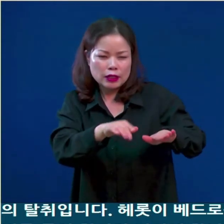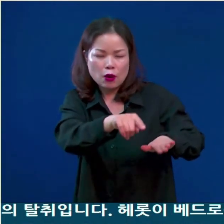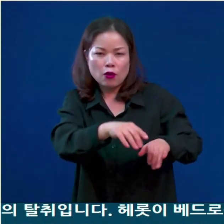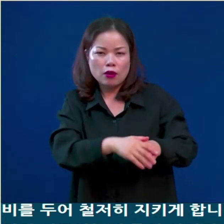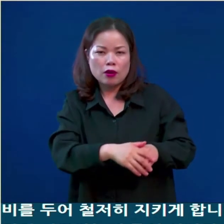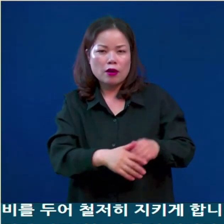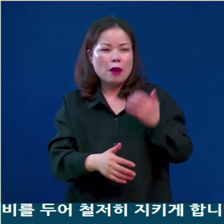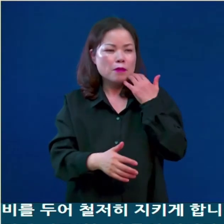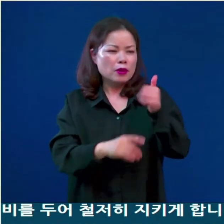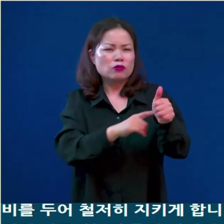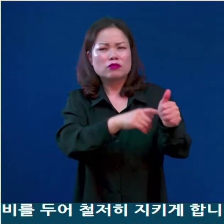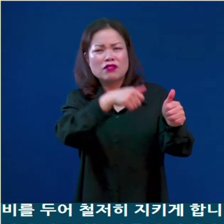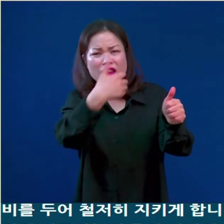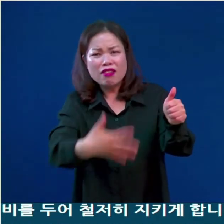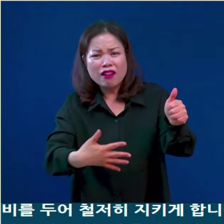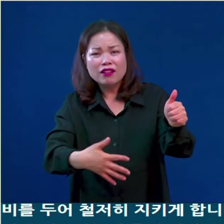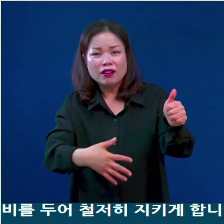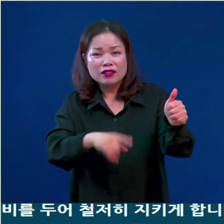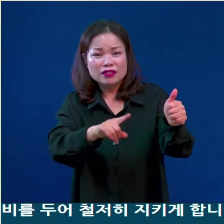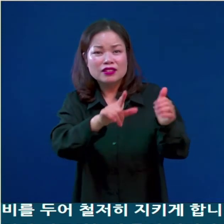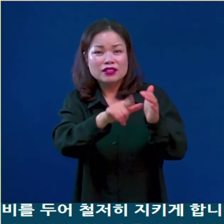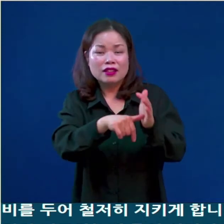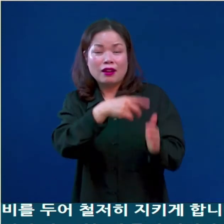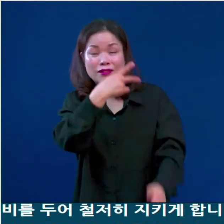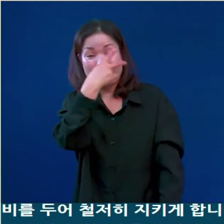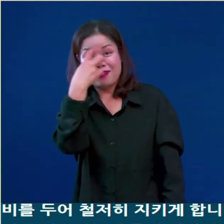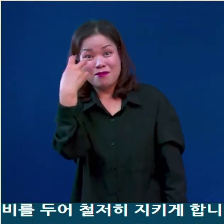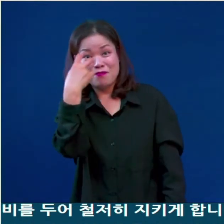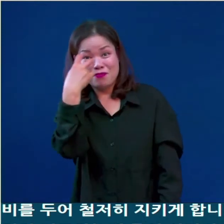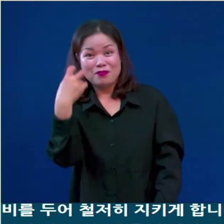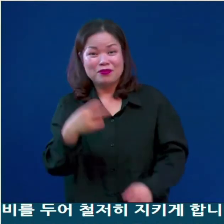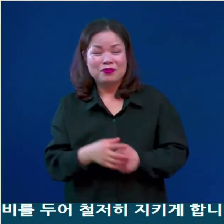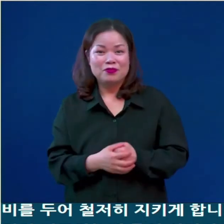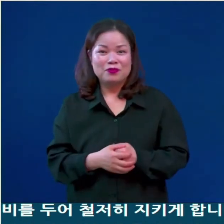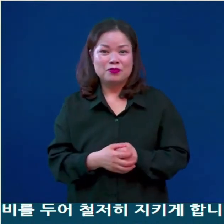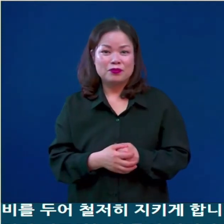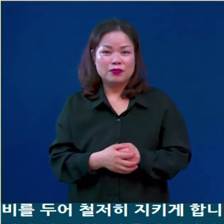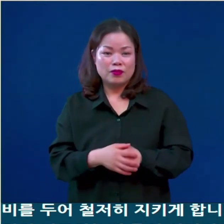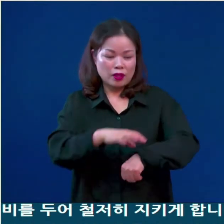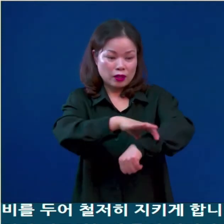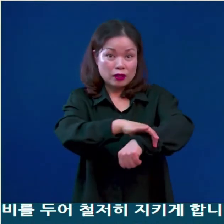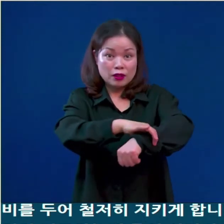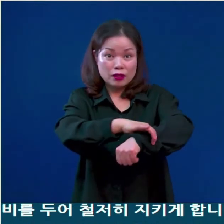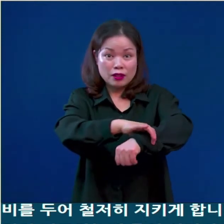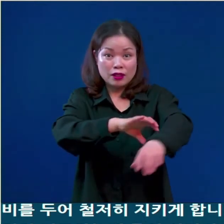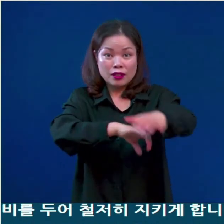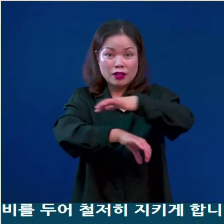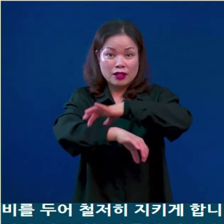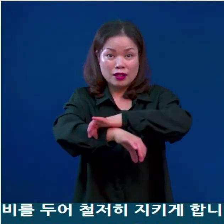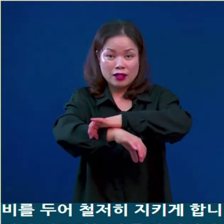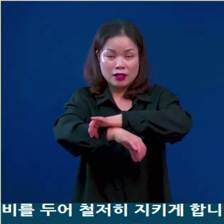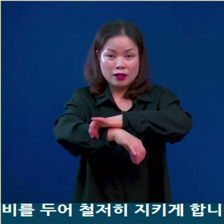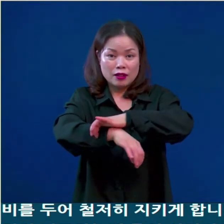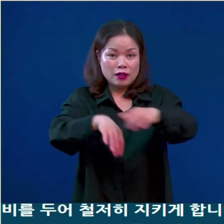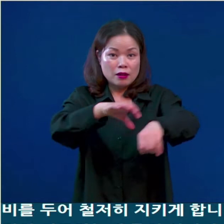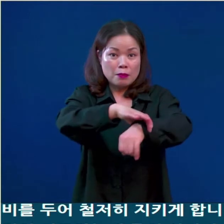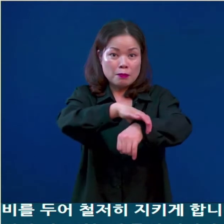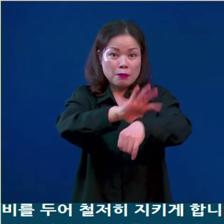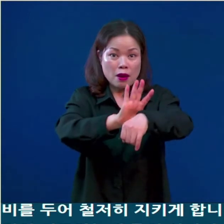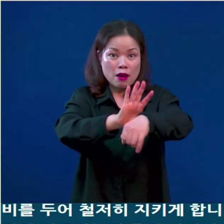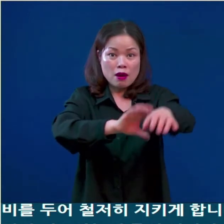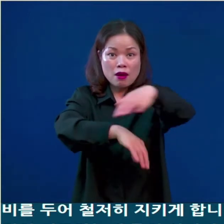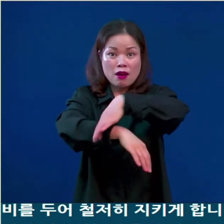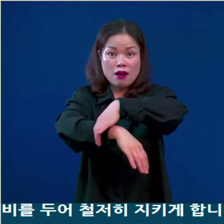베드로도 대단한 사람이에요. 그 시국에 잠을 자고 있습니다. 손에 채워져 있던 쇠사슬이 풀리고